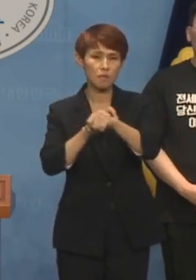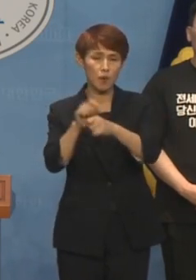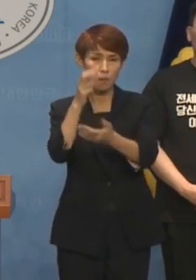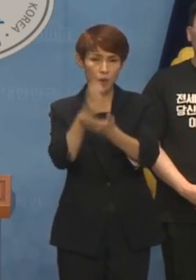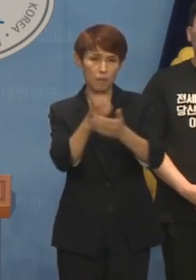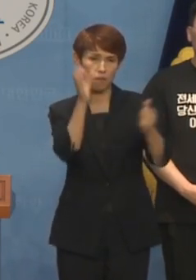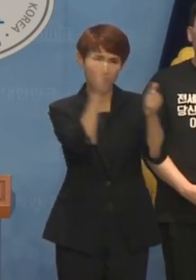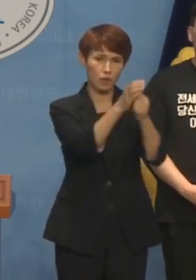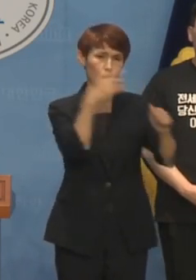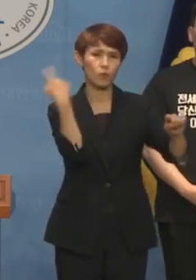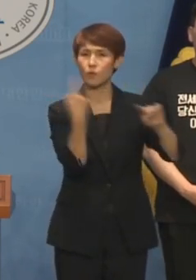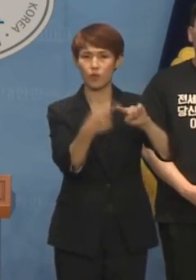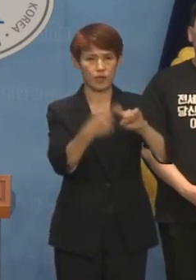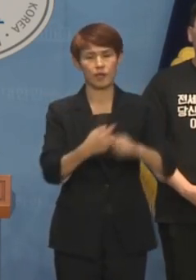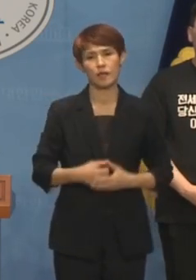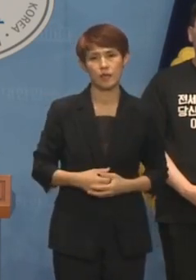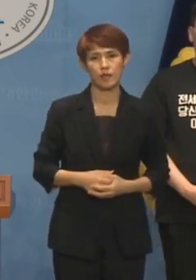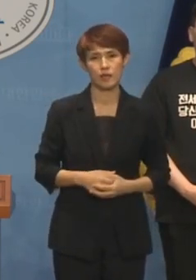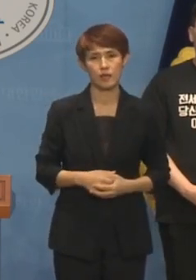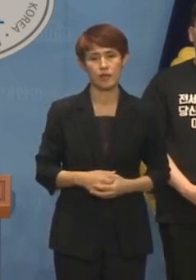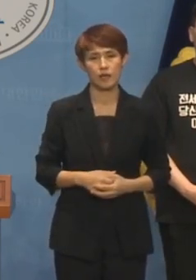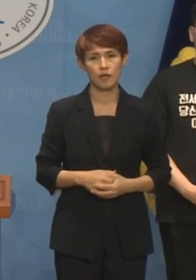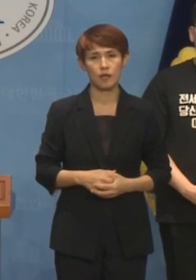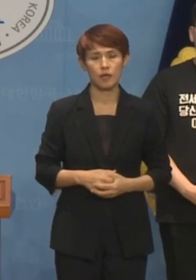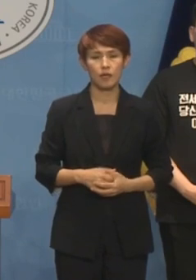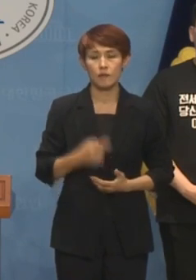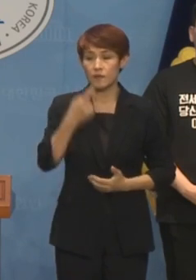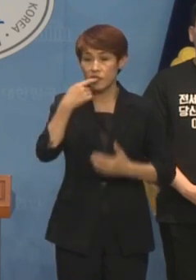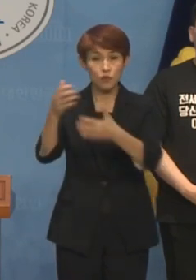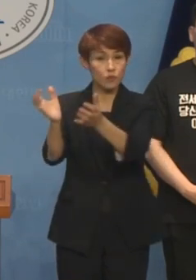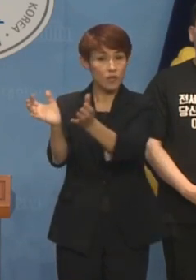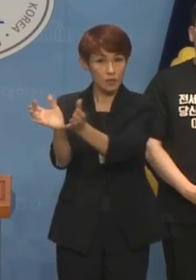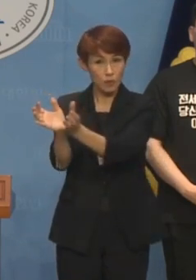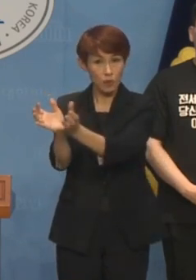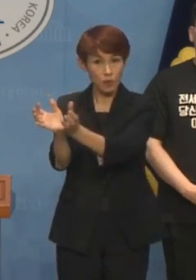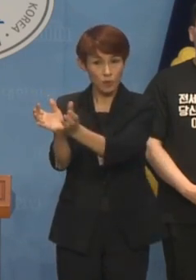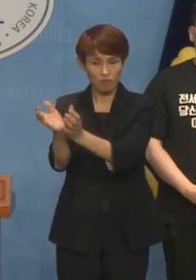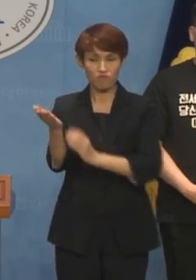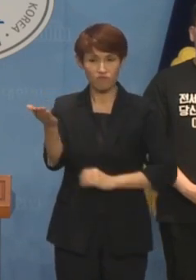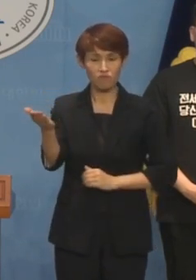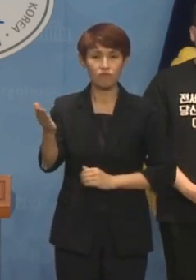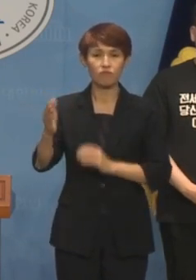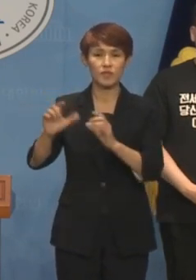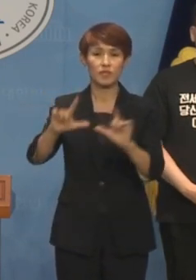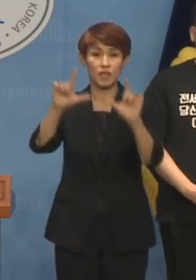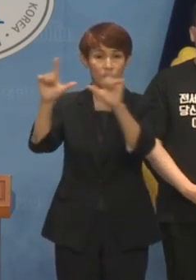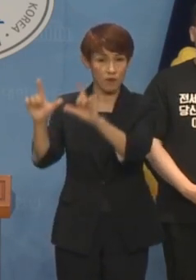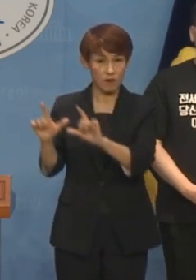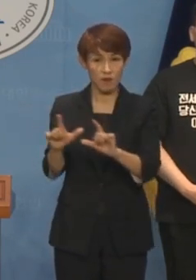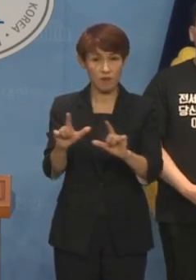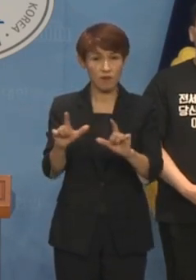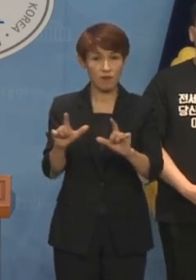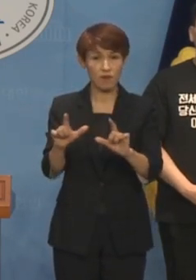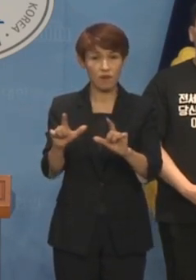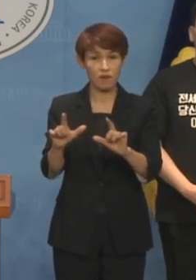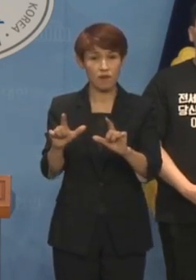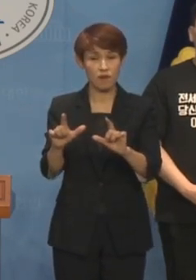꼴이 된다면 더불어민주당도 민생과 관련해서 더 이상